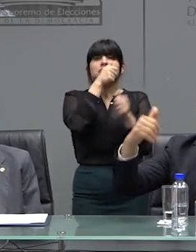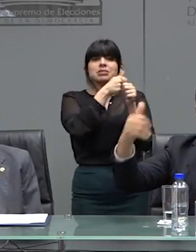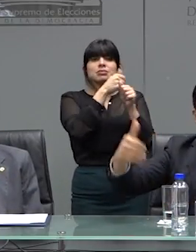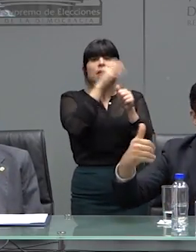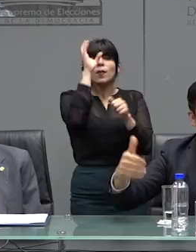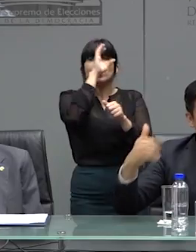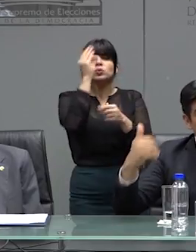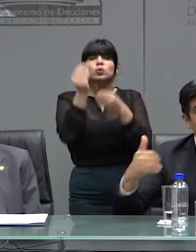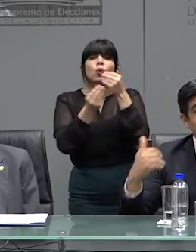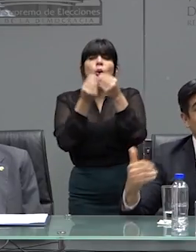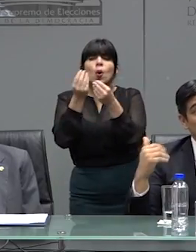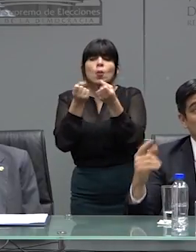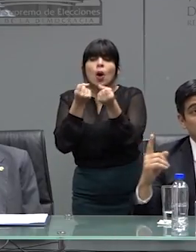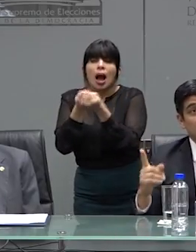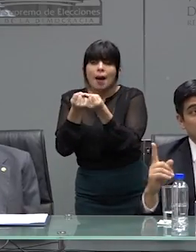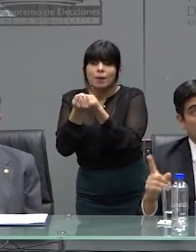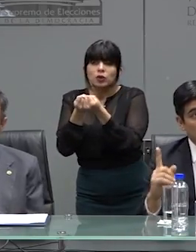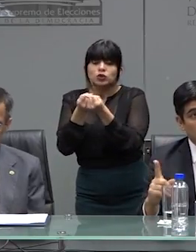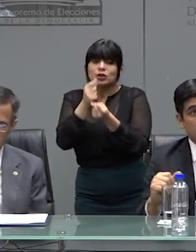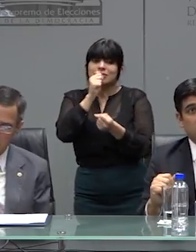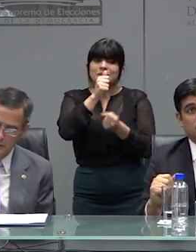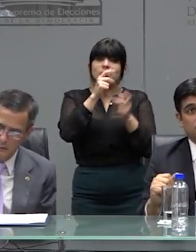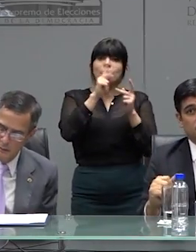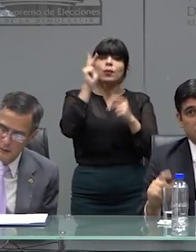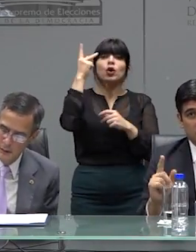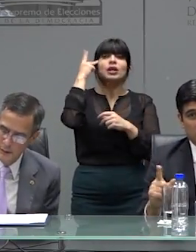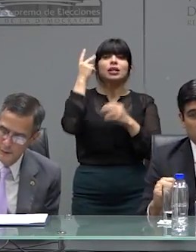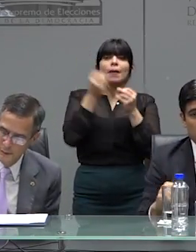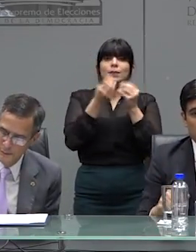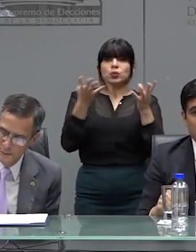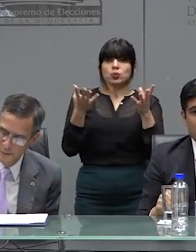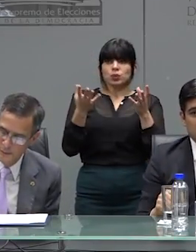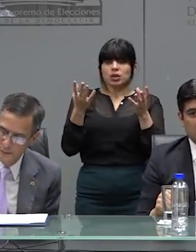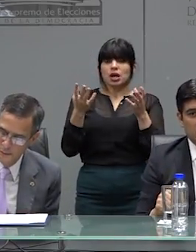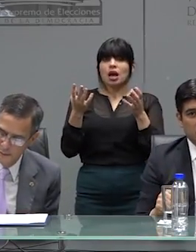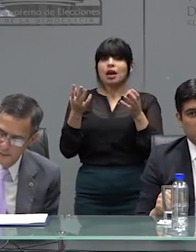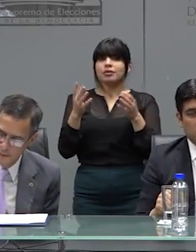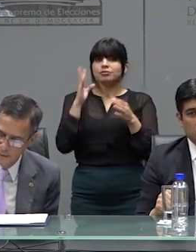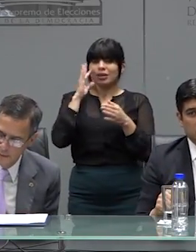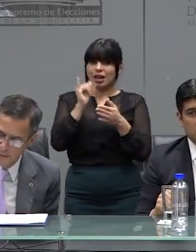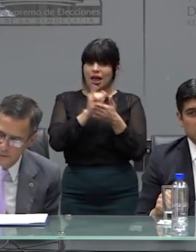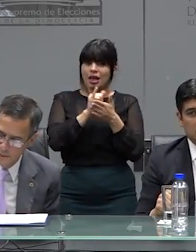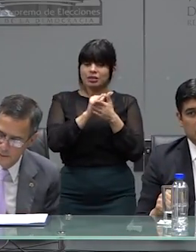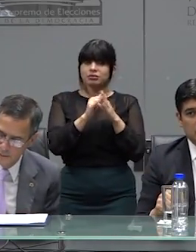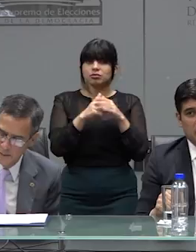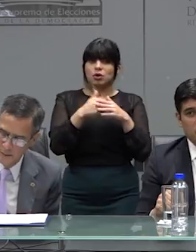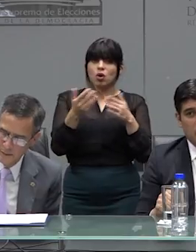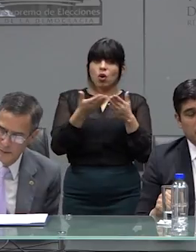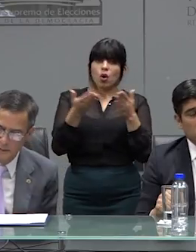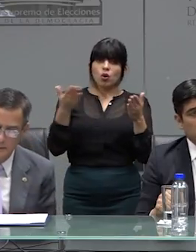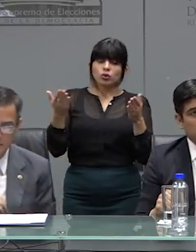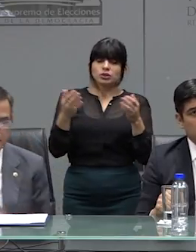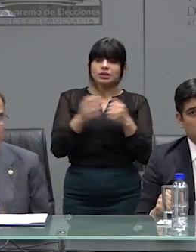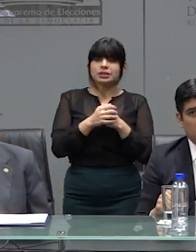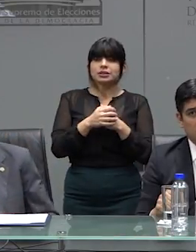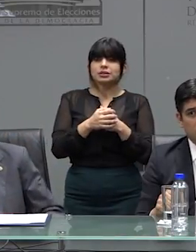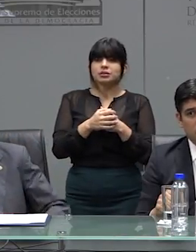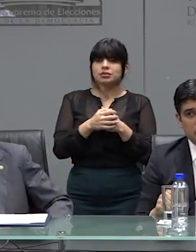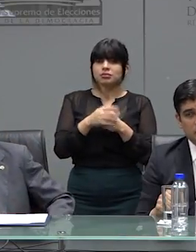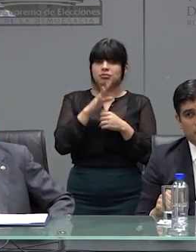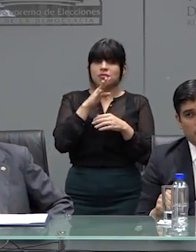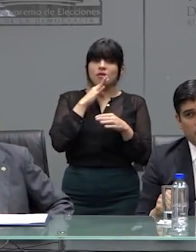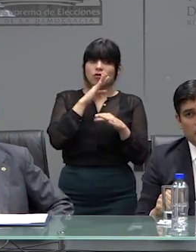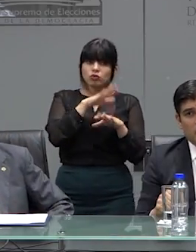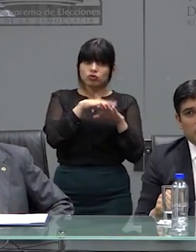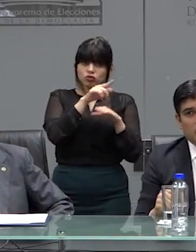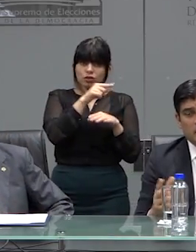en apoyarlos desde la política pública. Y creo en ese ámbito de cosas es que enmarco sus